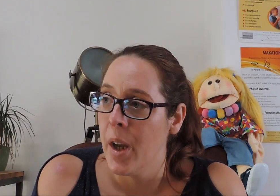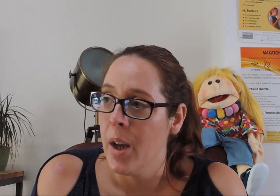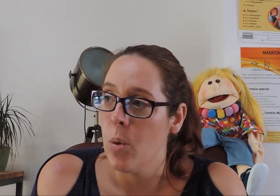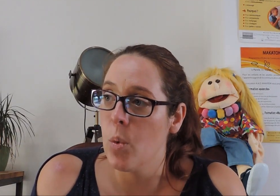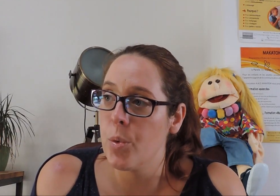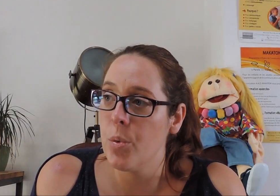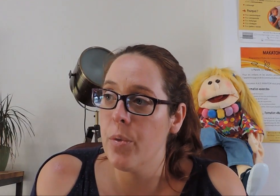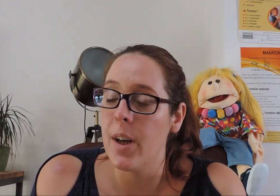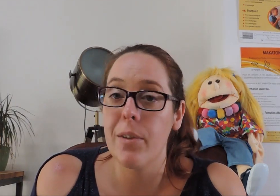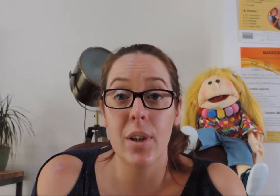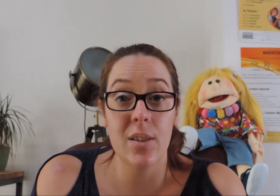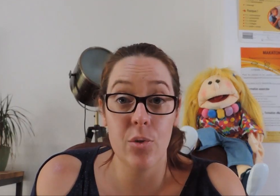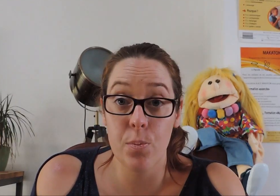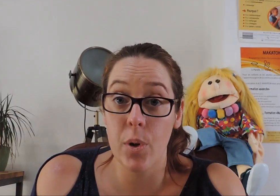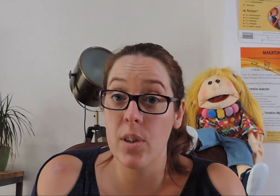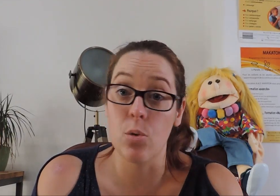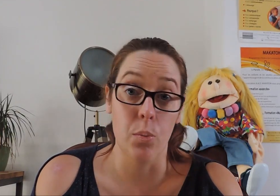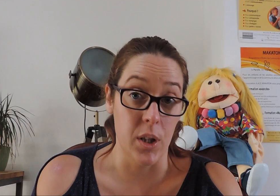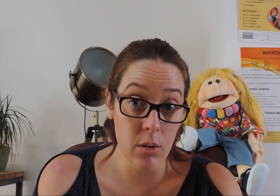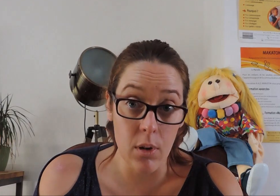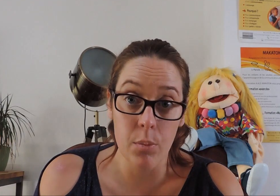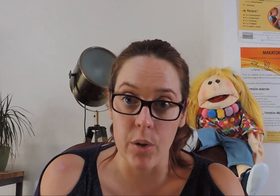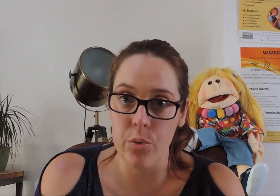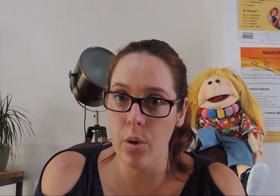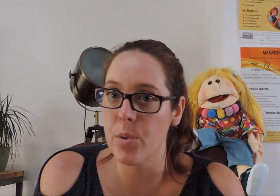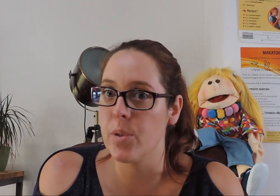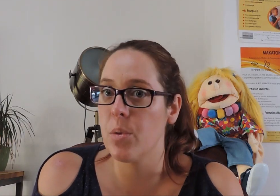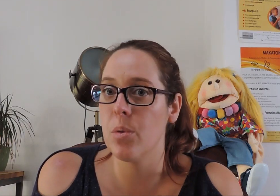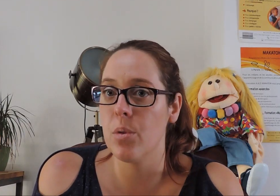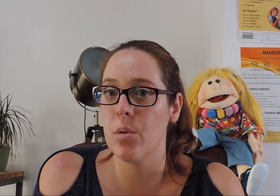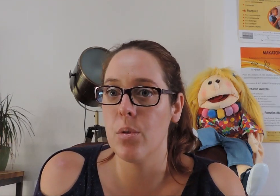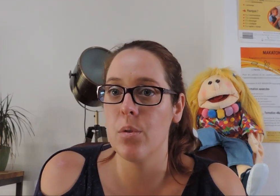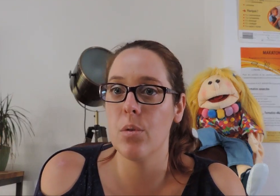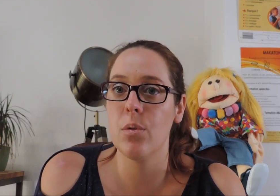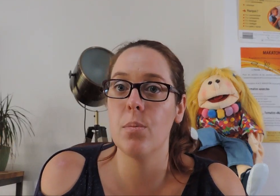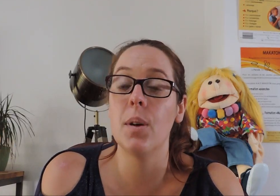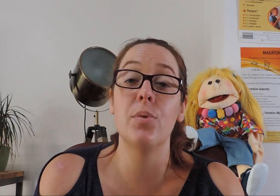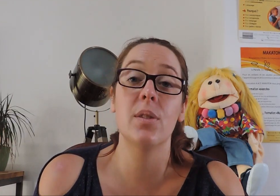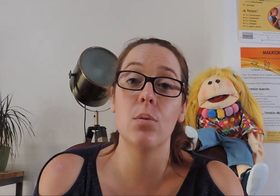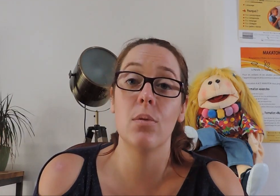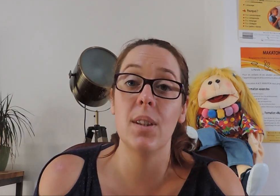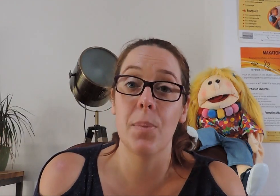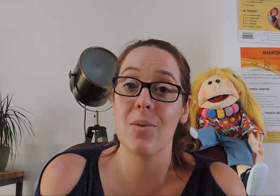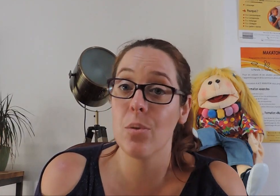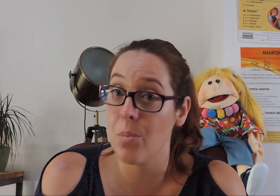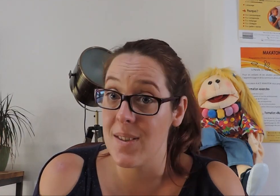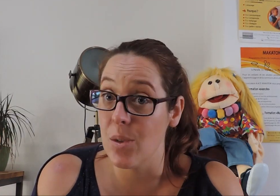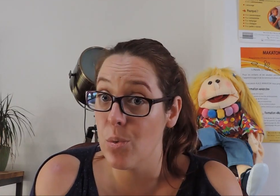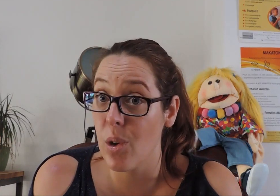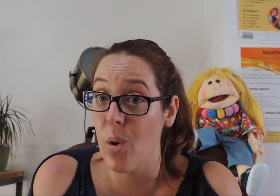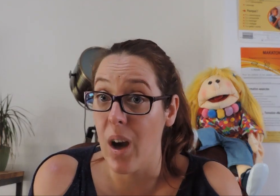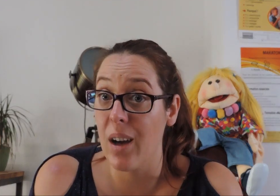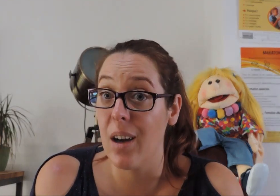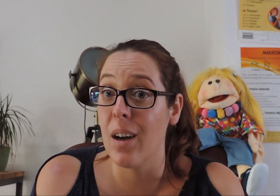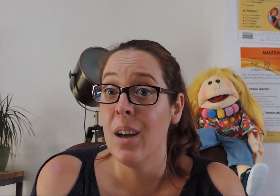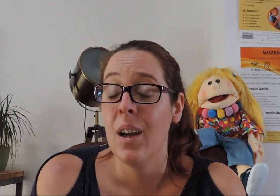où on trouve à la fois des supports qui sont payants hein bien sûr puisque euh bah puisque des personnes ont passé du temps à euh